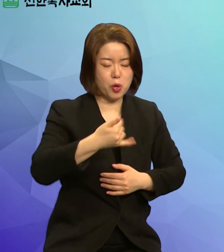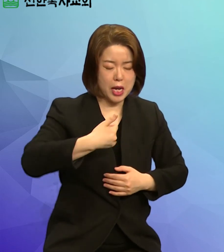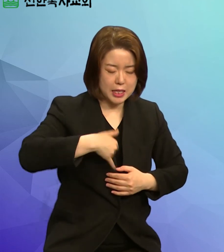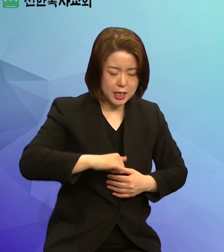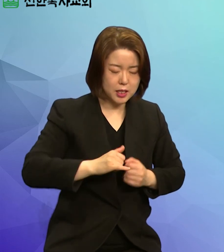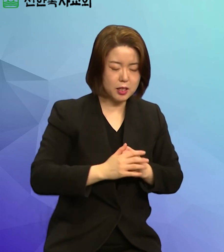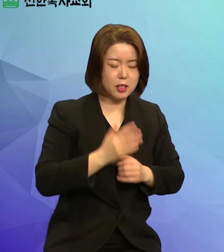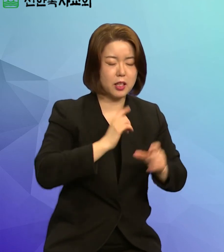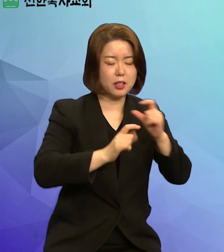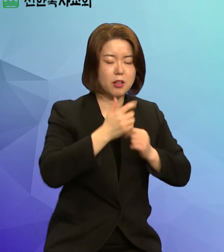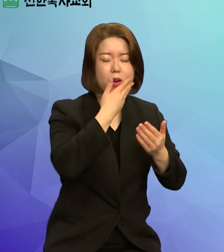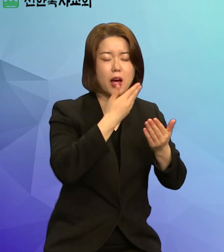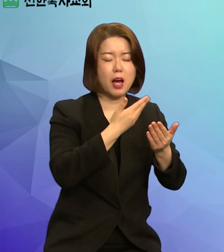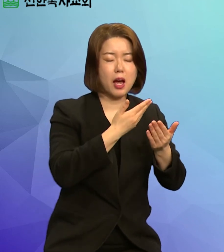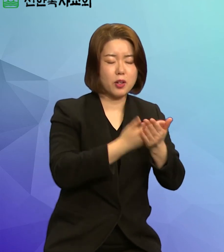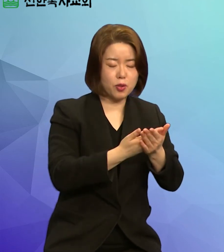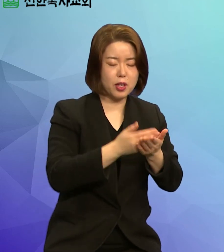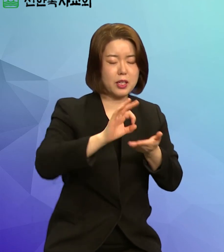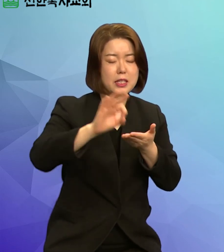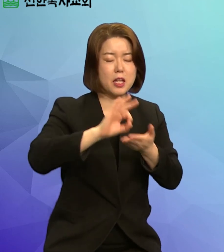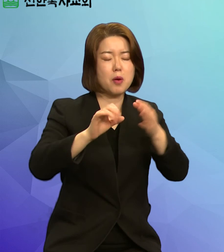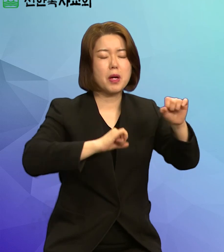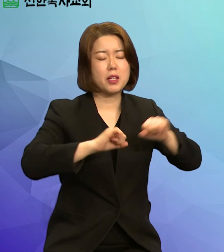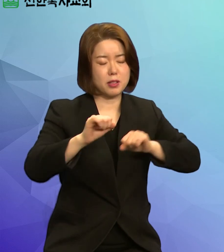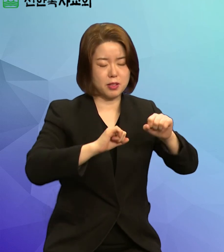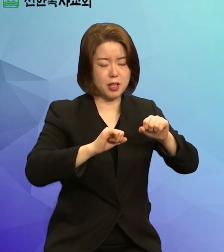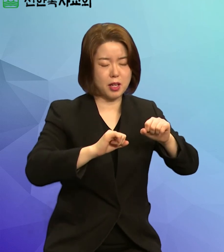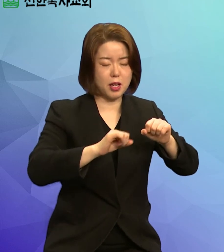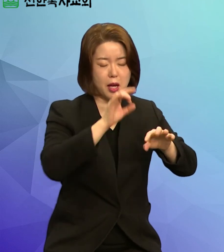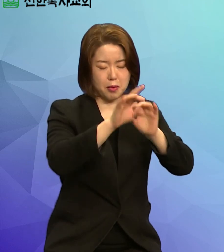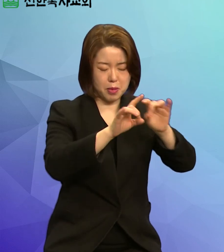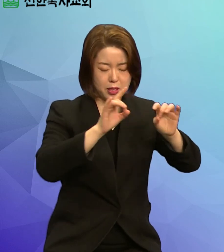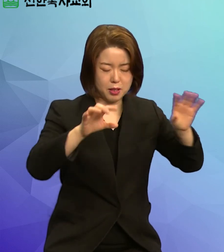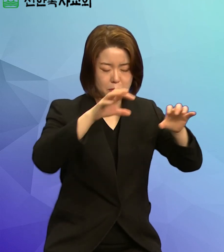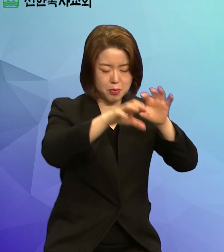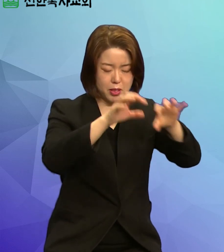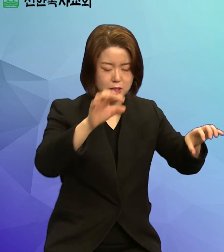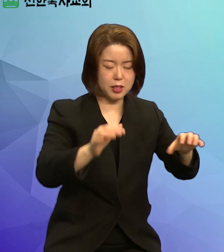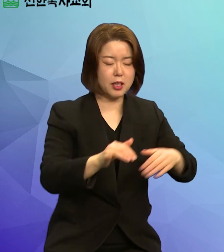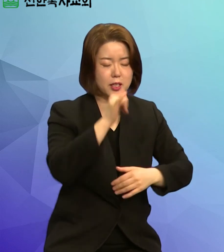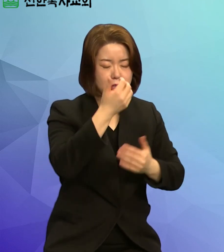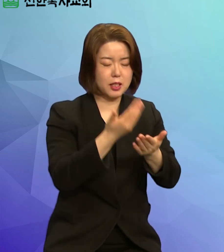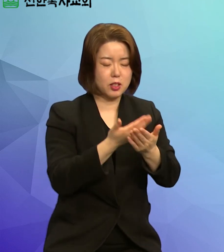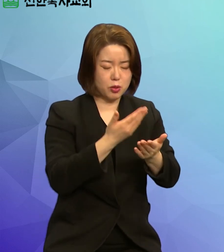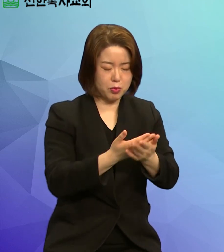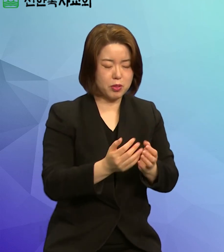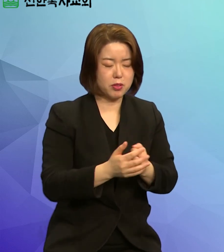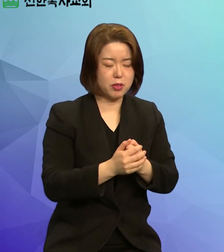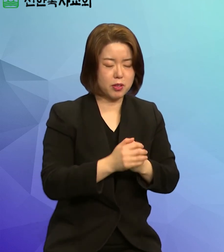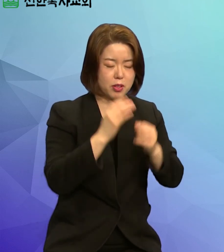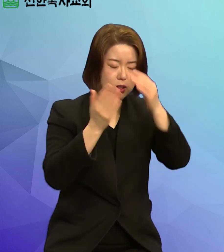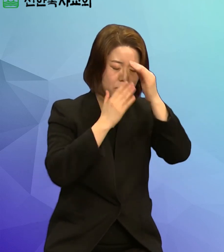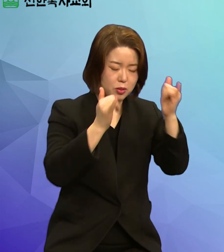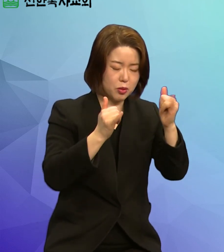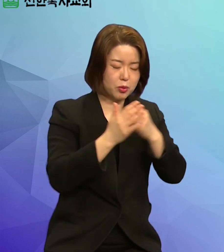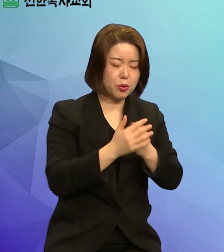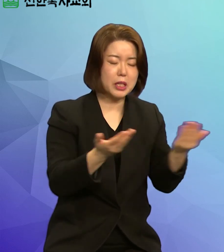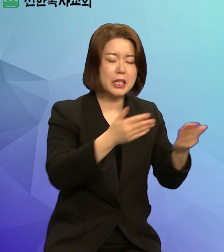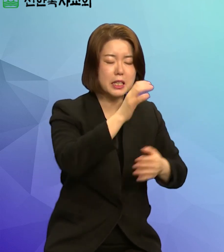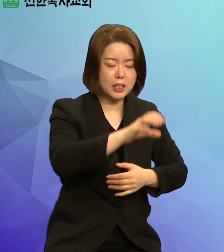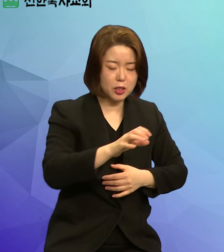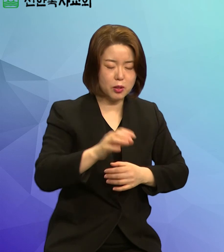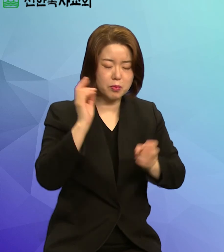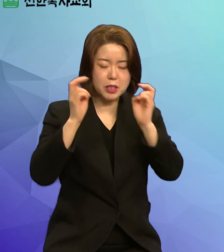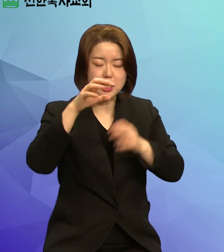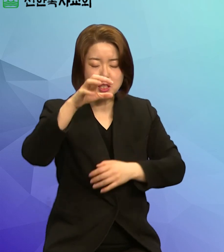앞에 귀하게 쓰임받는 역사가 성도들의 가정에 있게 하소서. 성도들이 일터 기업의 현장을